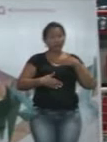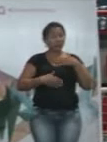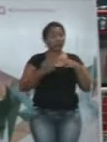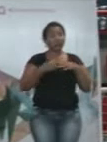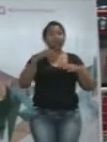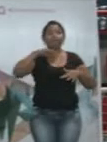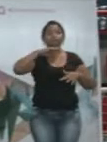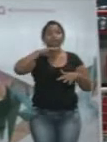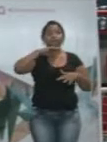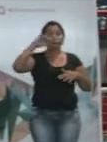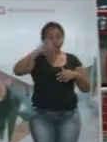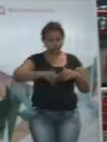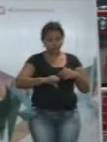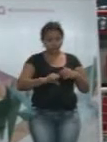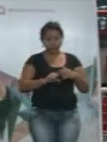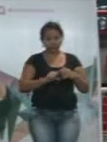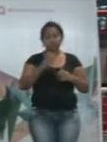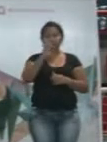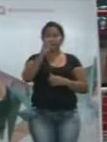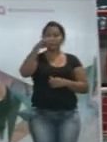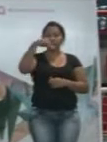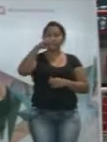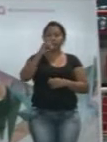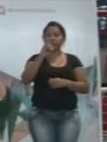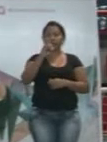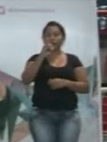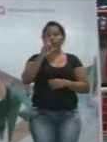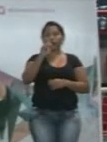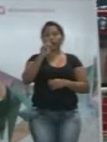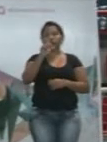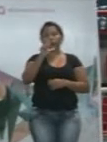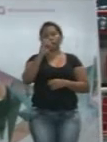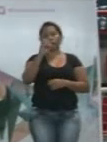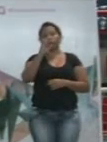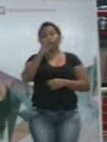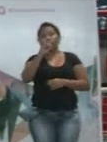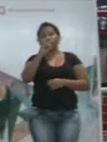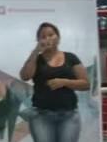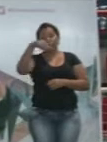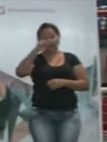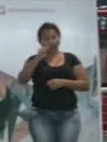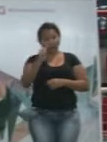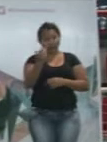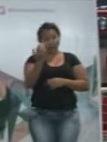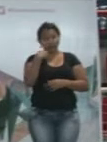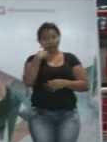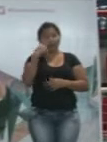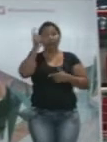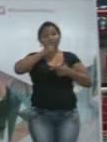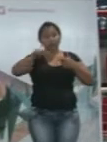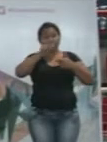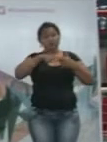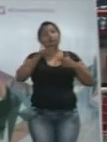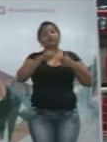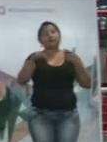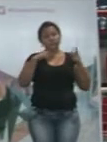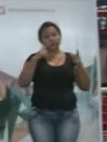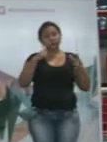liga à hemoglobina não consegue fazer o transporte de O2. Aí o que ocorre com o indivíduo? Se você